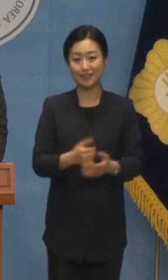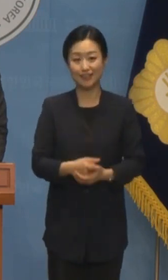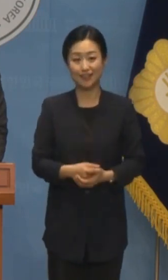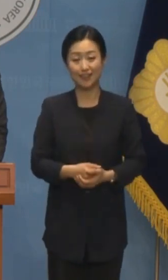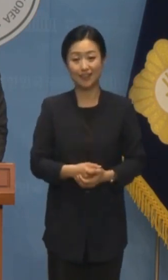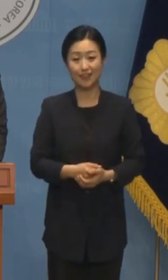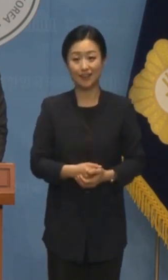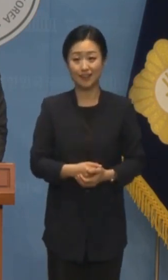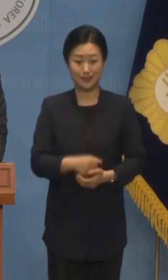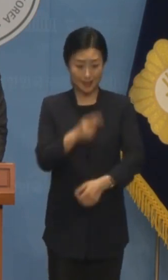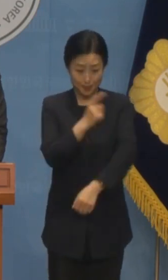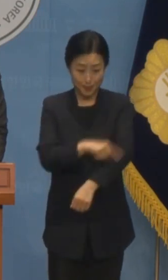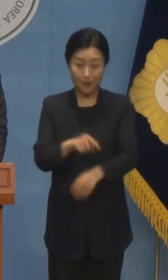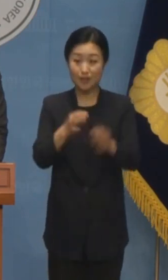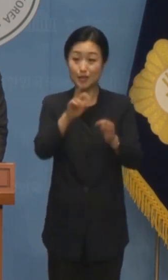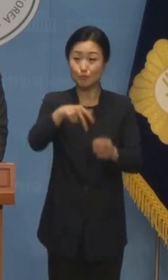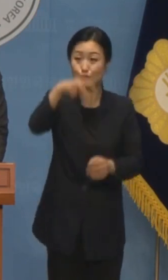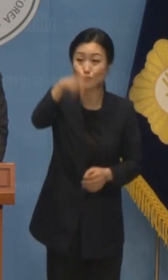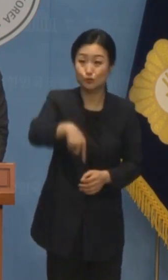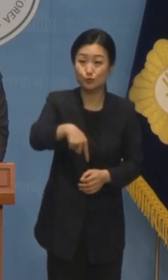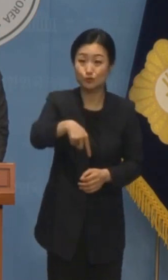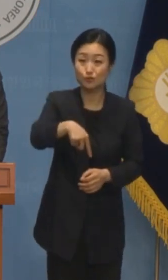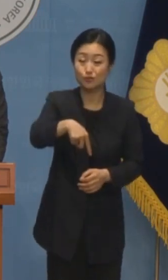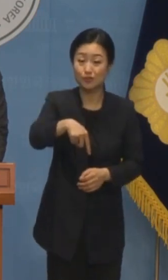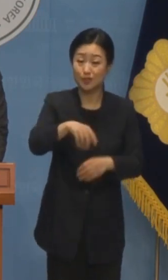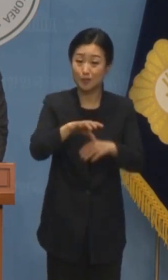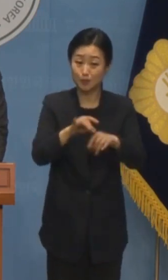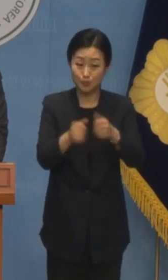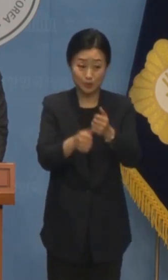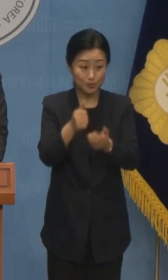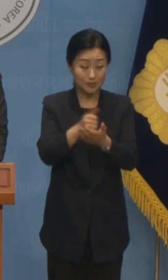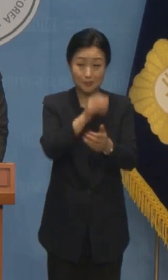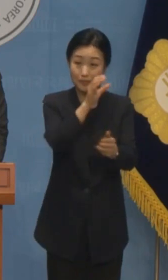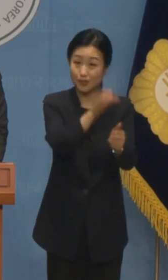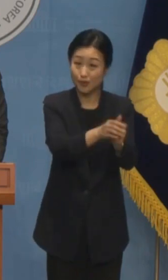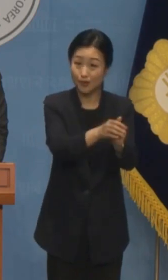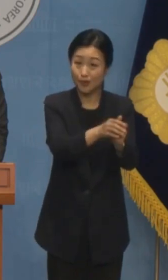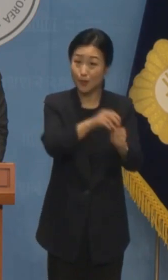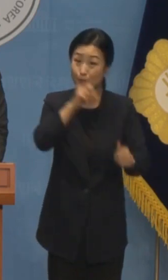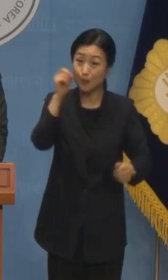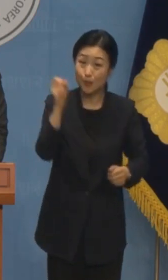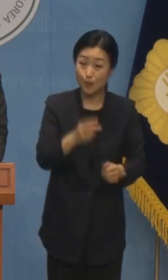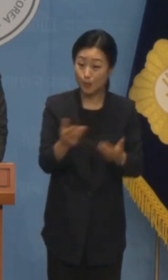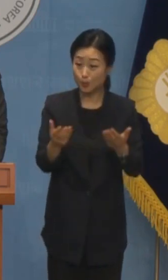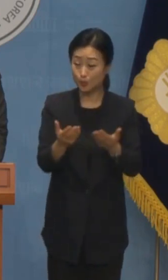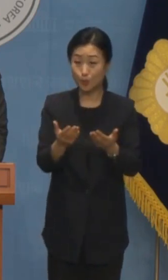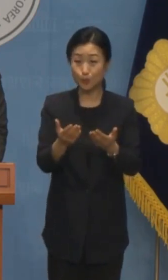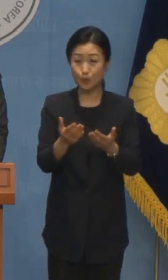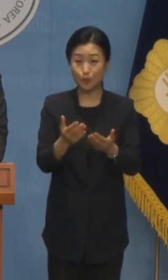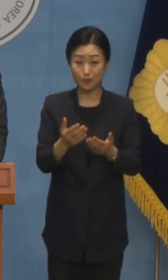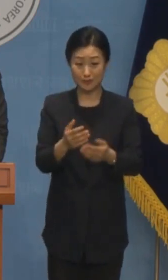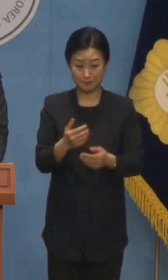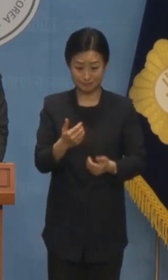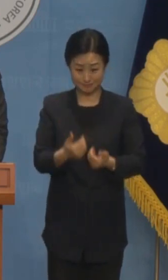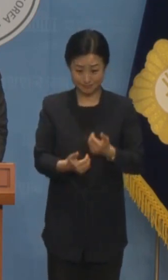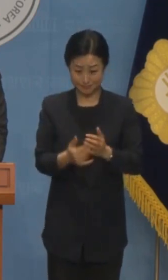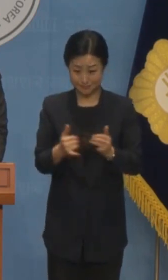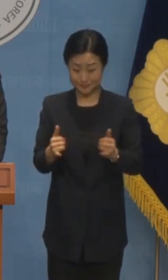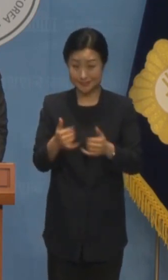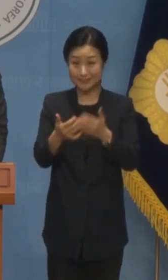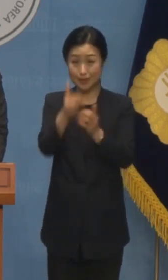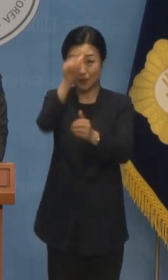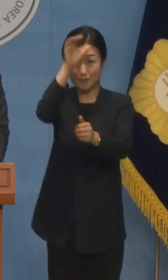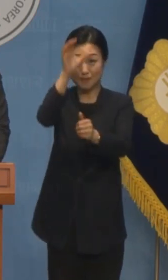자격 미달의 횡령 범을 방통위원장에 앉힌데 이어 곧바로 이런 반노동 인사를 고용노동부